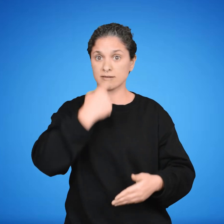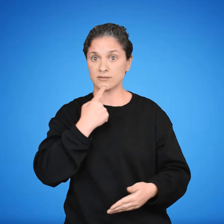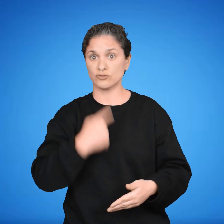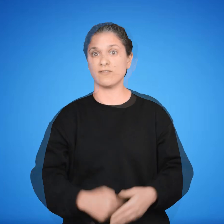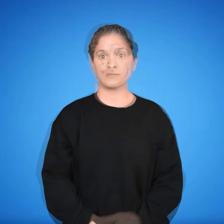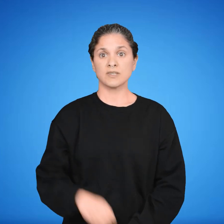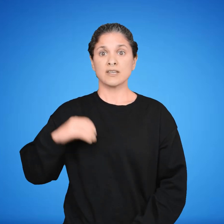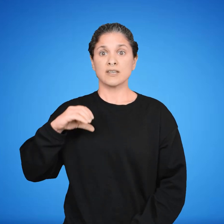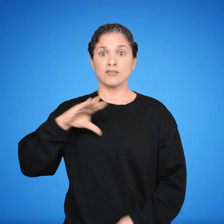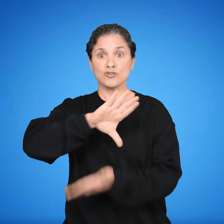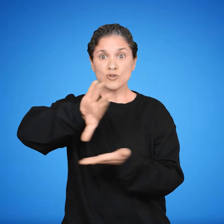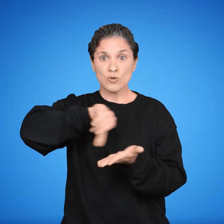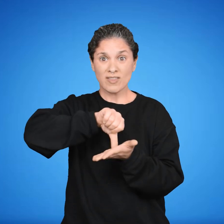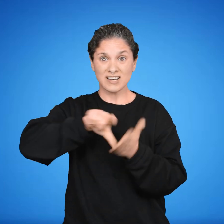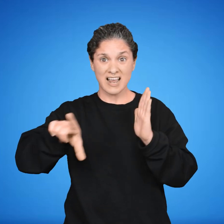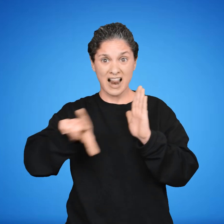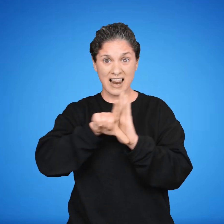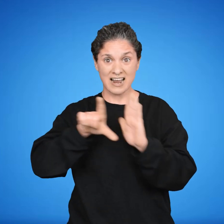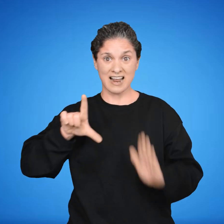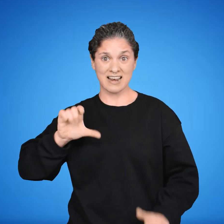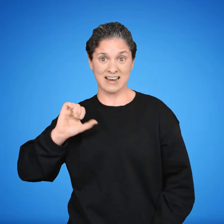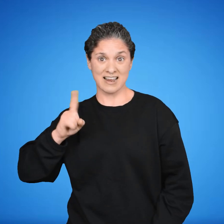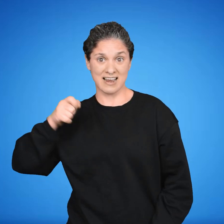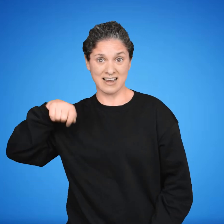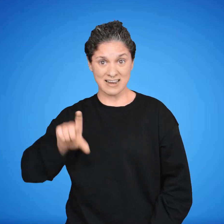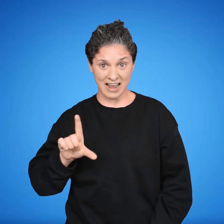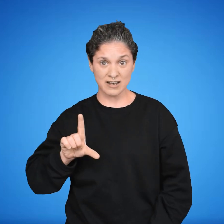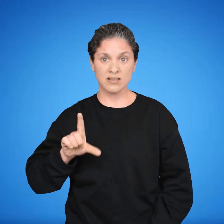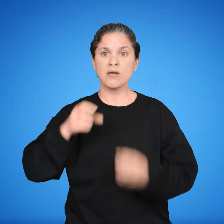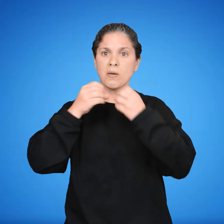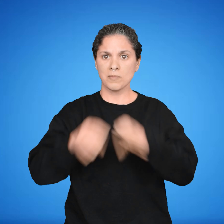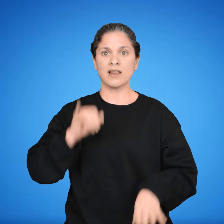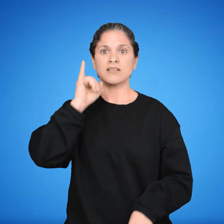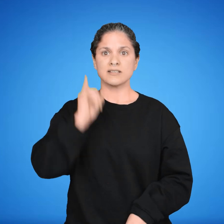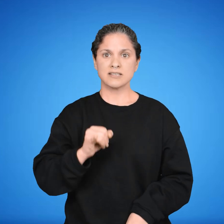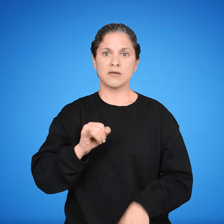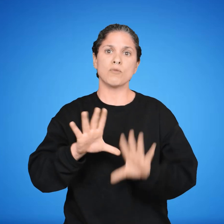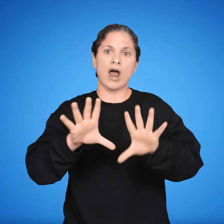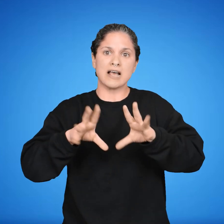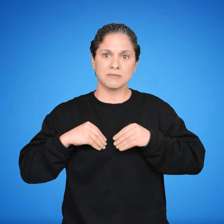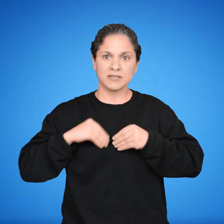Cívico la ciudadanía legal se pierde por cualquier otra forma de naturalización ulterior